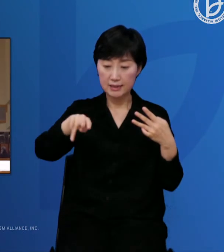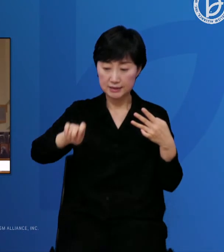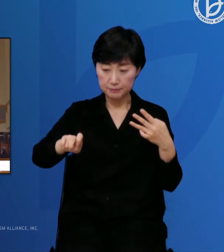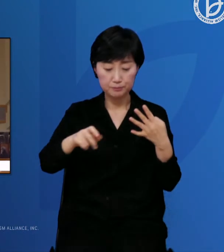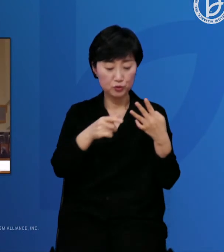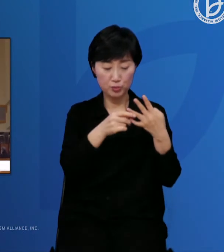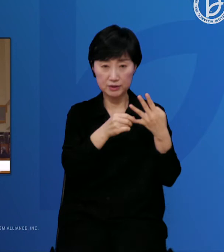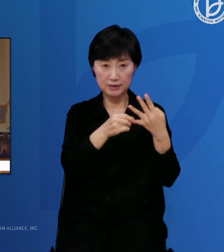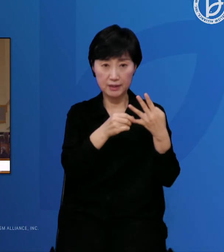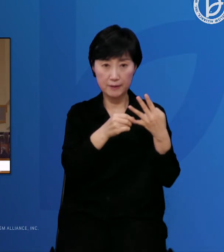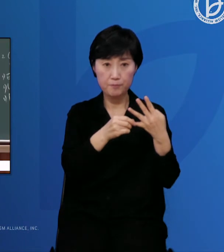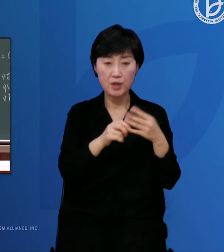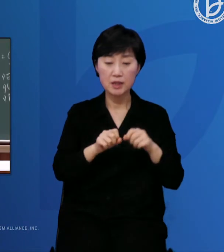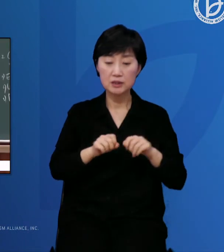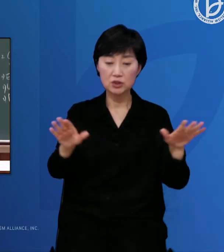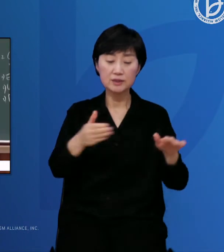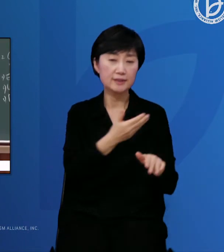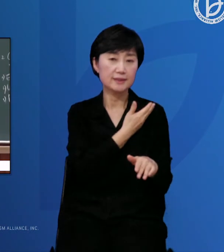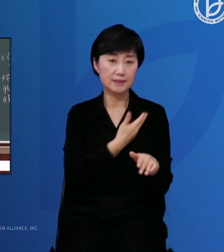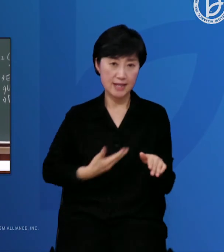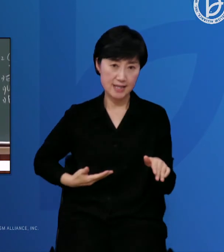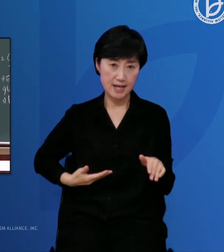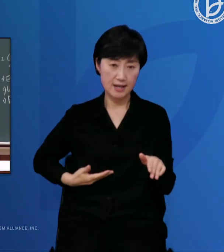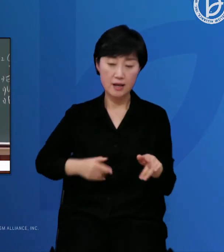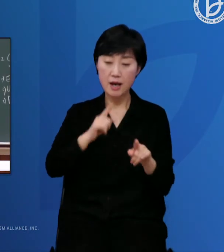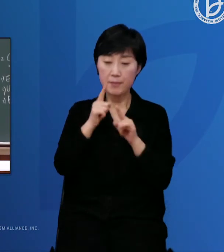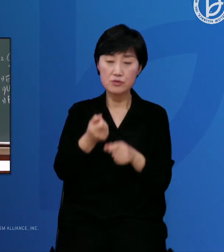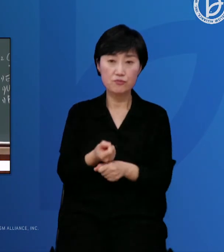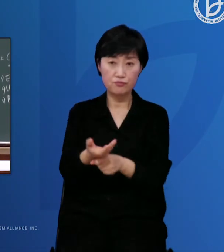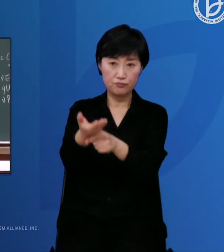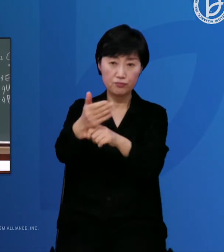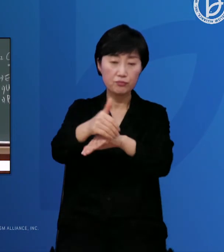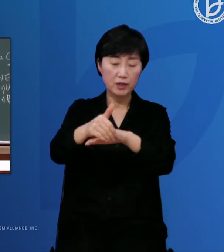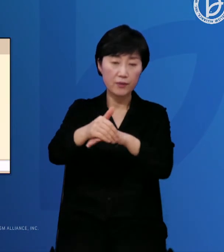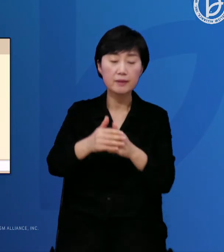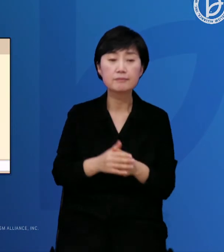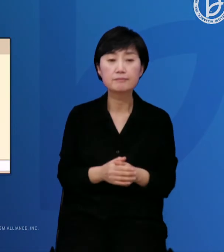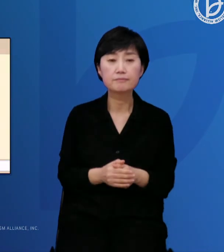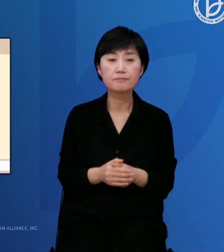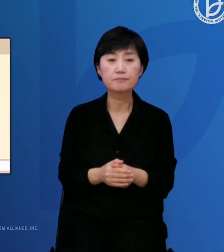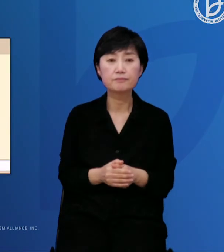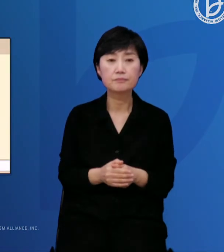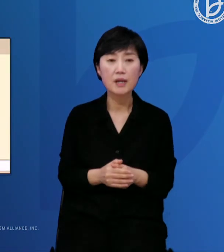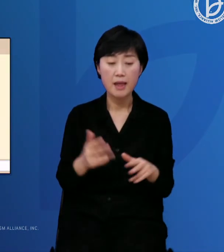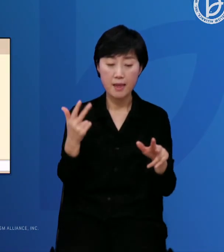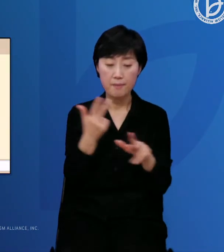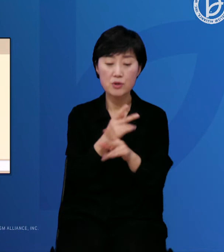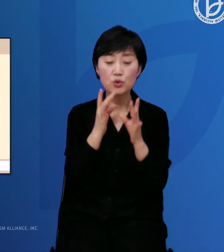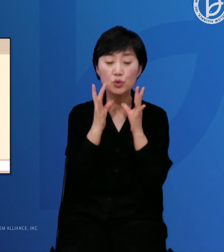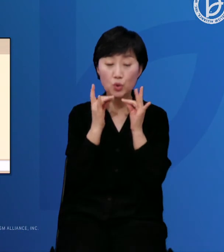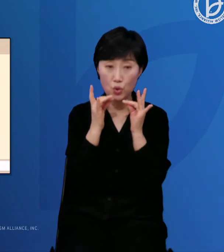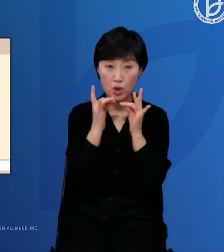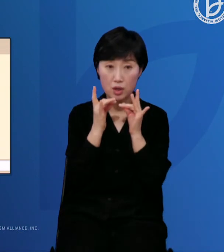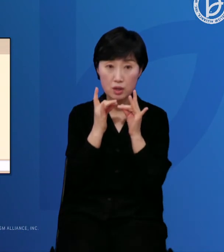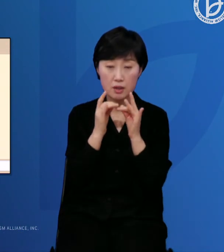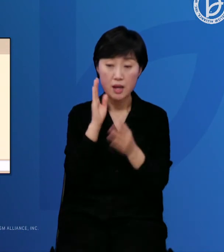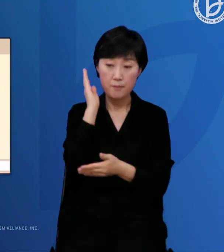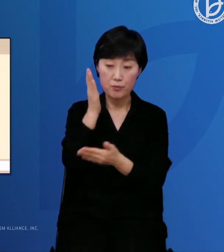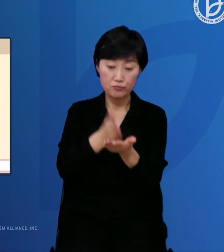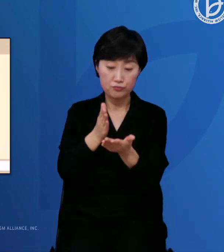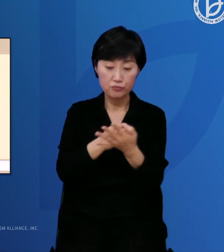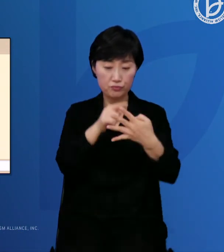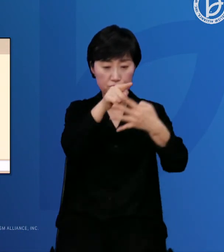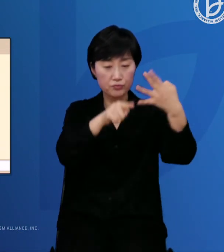237 5천 종족 살릴 흩어진 제자들을 향한 메시지가 시작됩니다. 이로써 매주 토요일에는 총 4개의